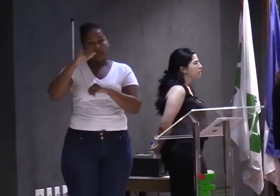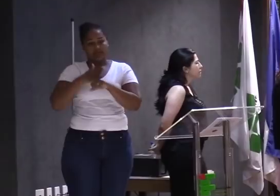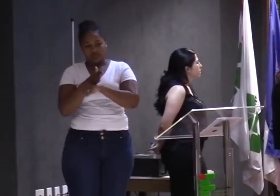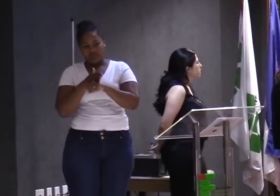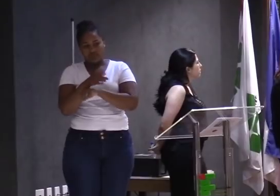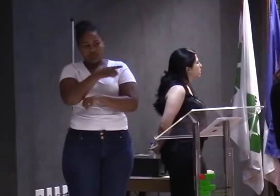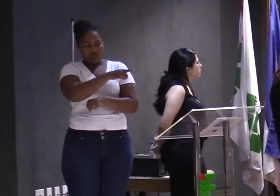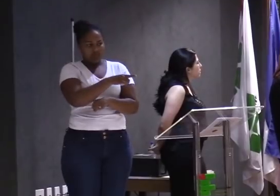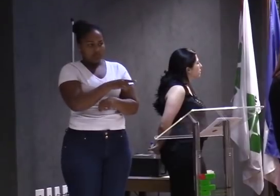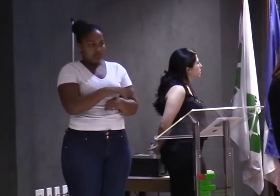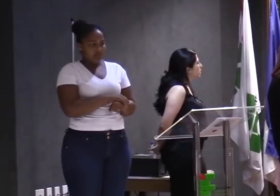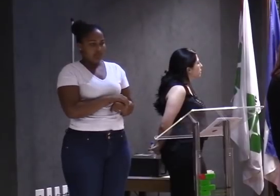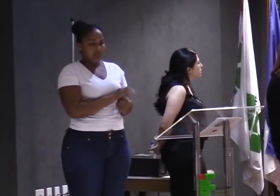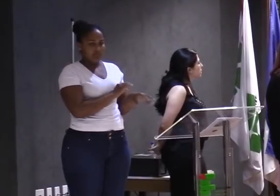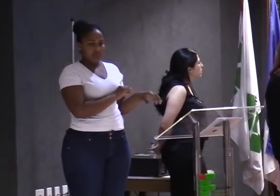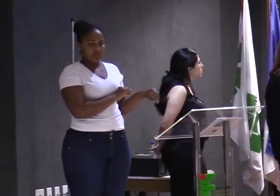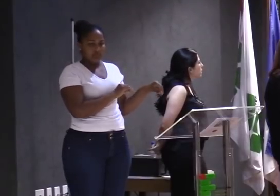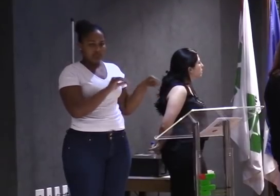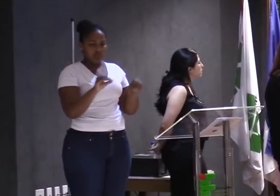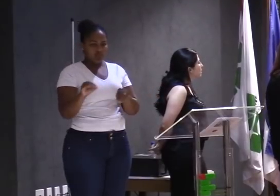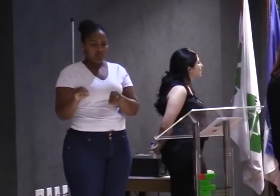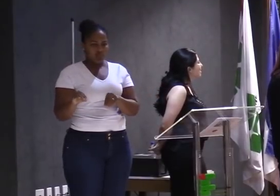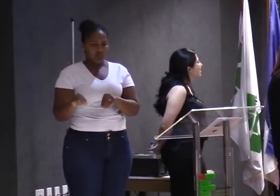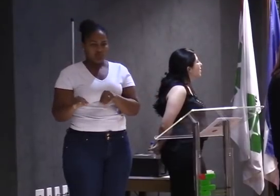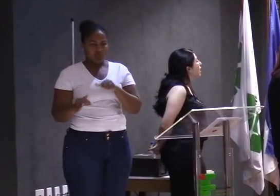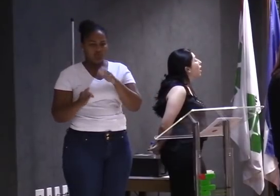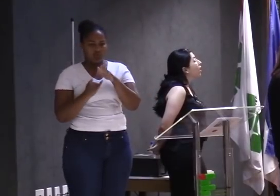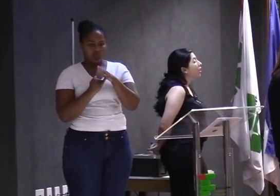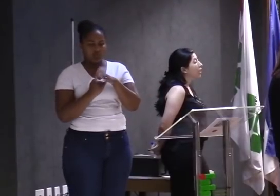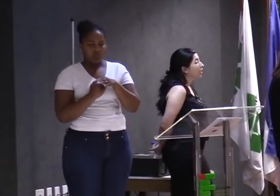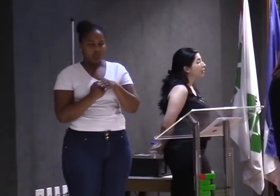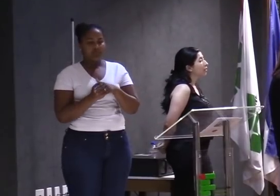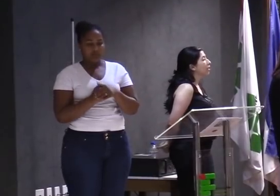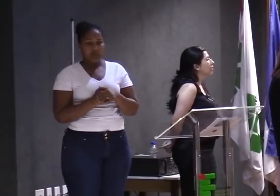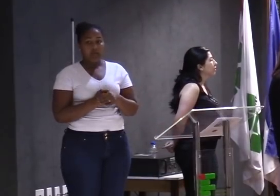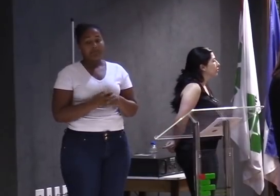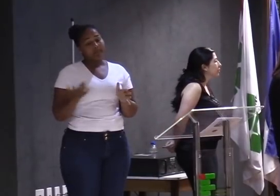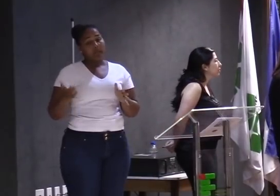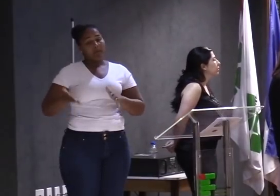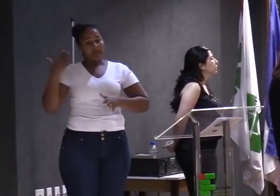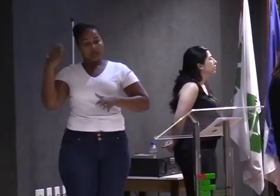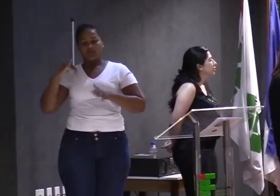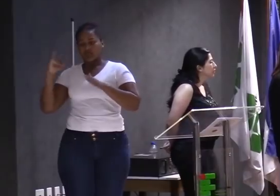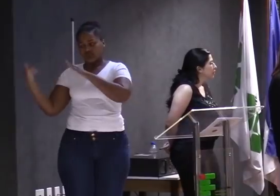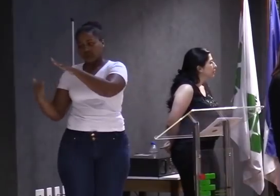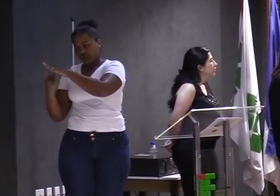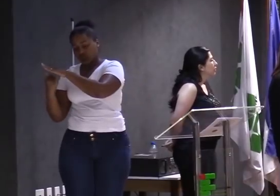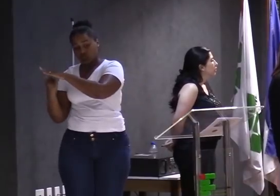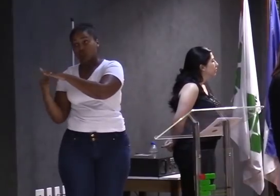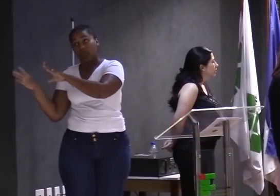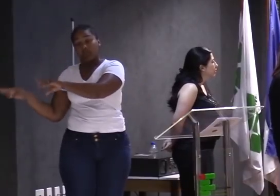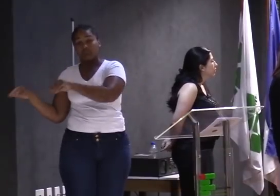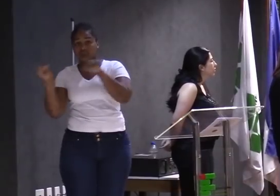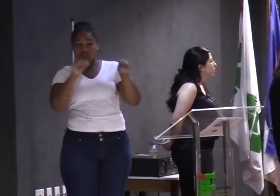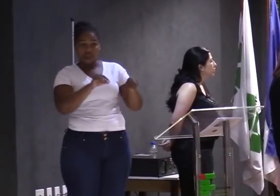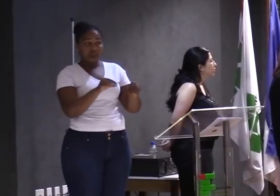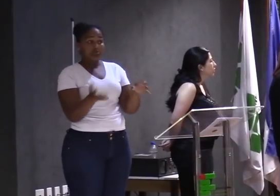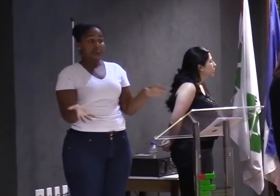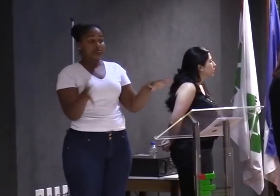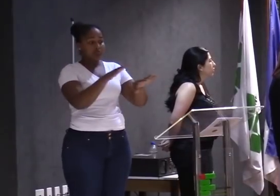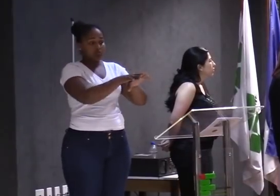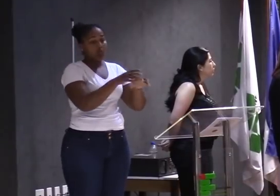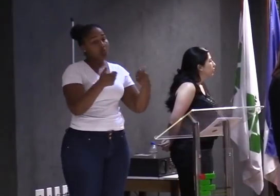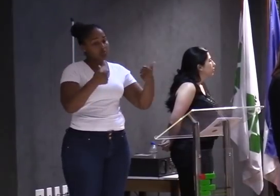E quando eu cheguei lá, atualmente eu sou Instituto Paulista, IFPE é Campo Paulista. Eu era do campus de Belo Jardim, onde teve lá o